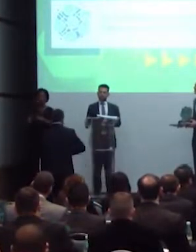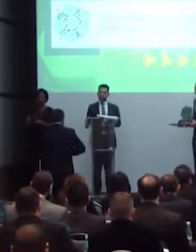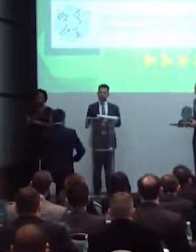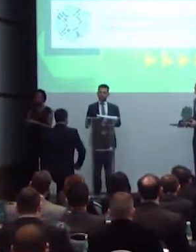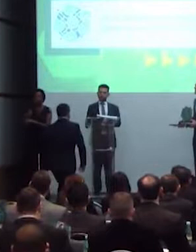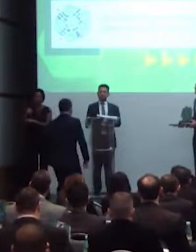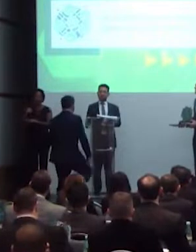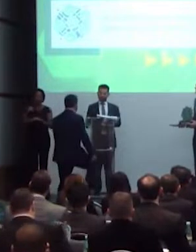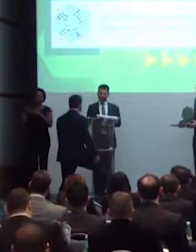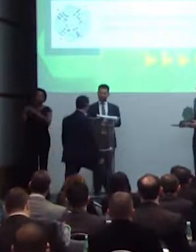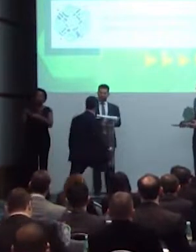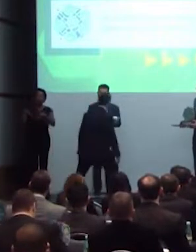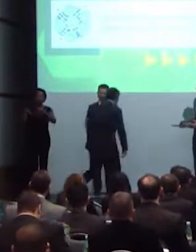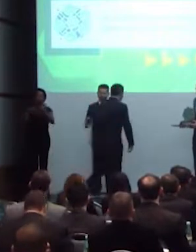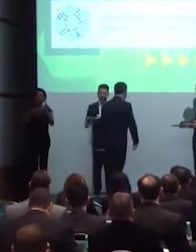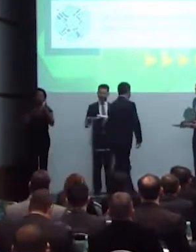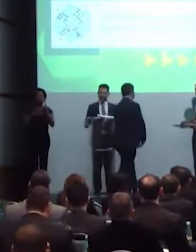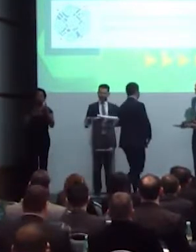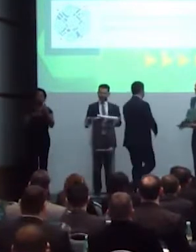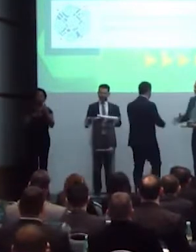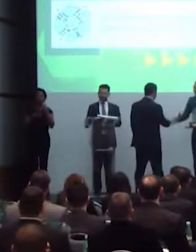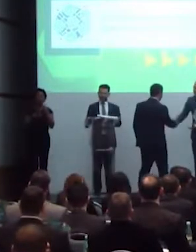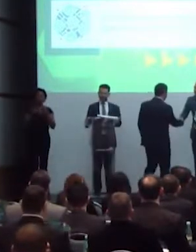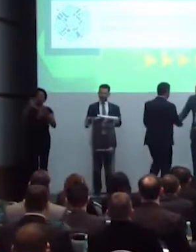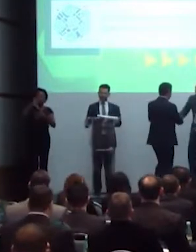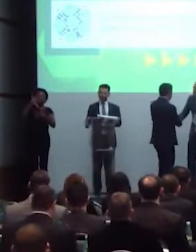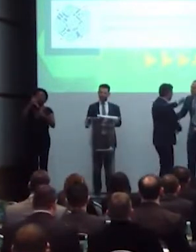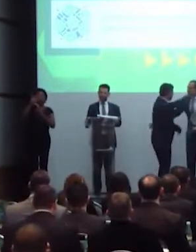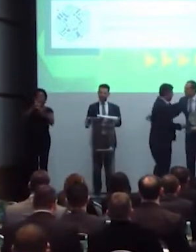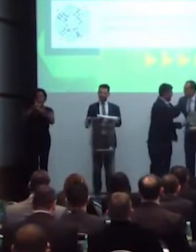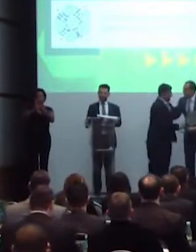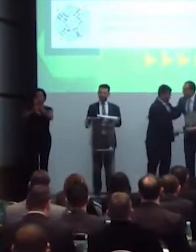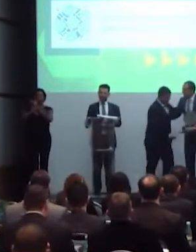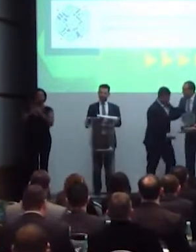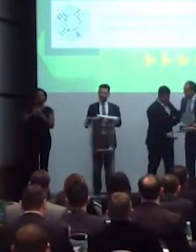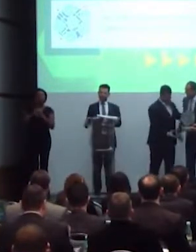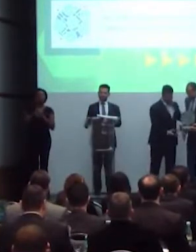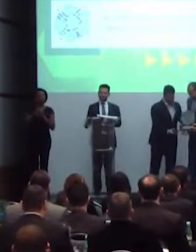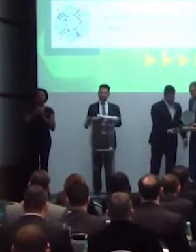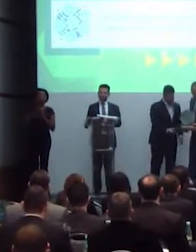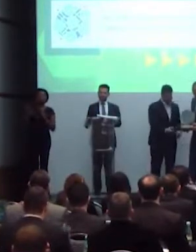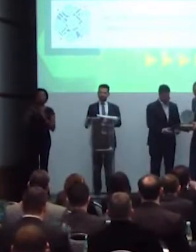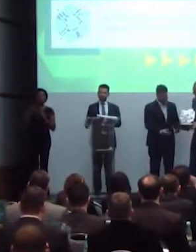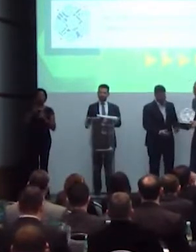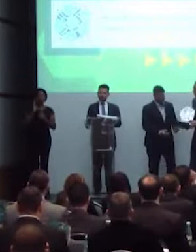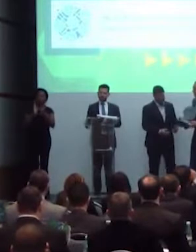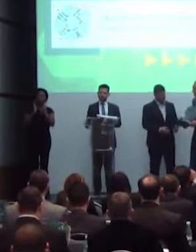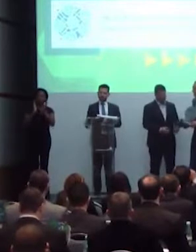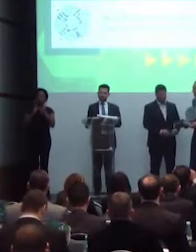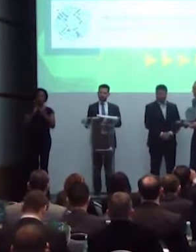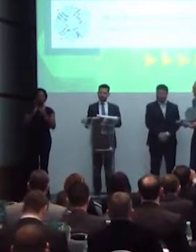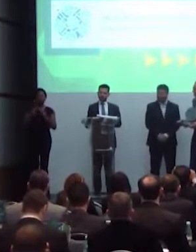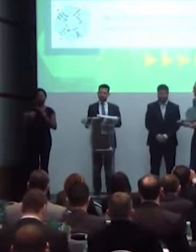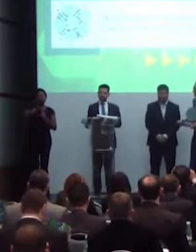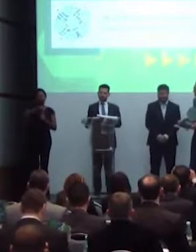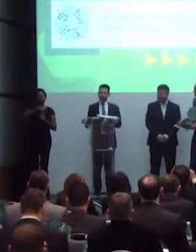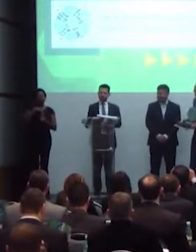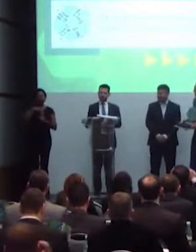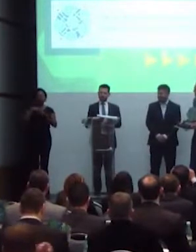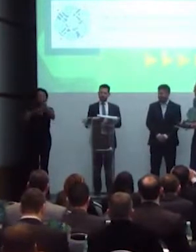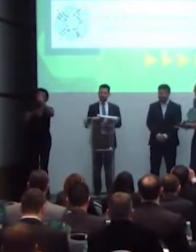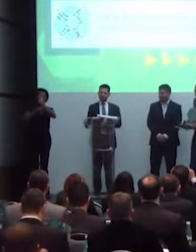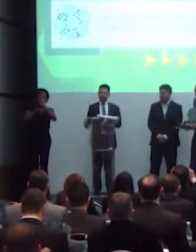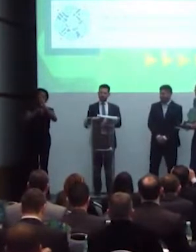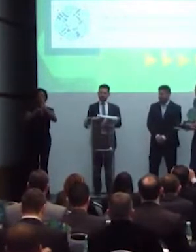corredores azuis que mapeará o fluxo de veículos pesados nas principais rodovias que cortam os estados